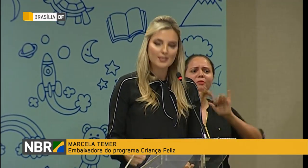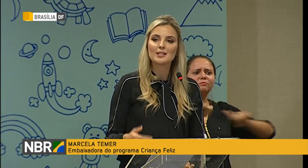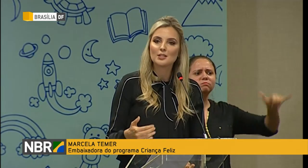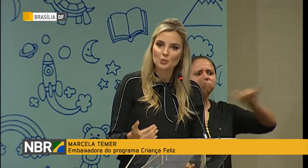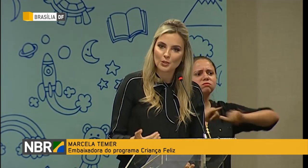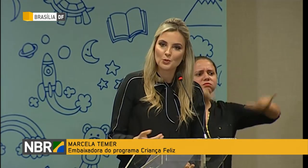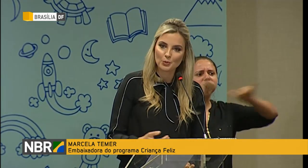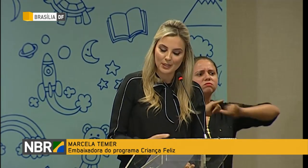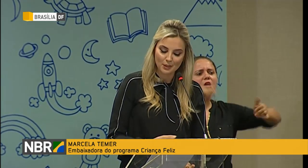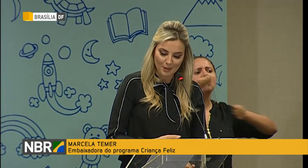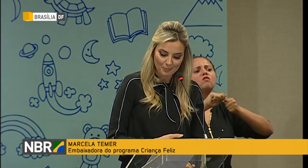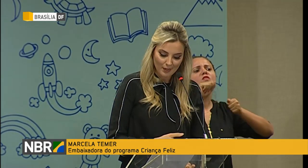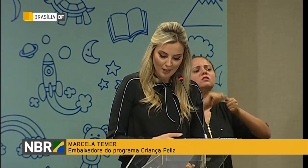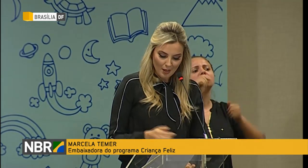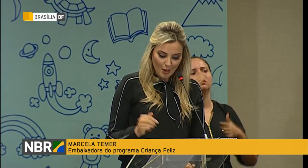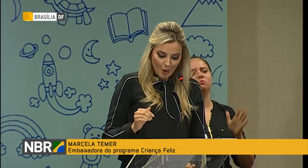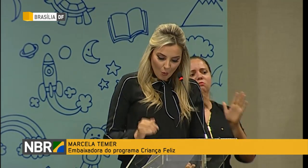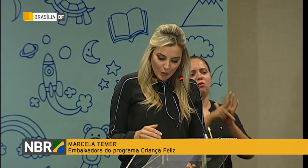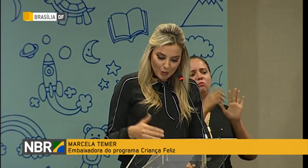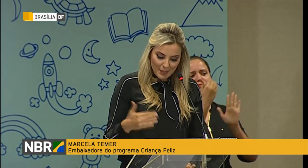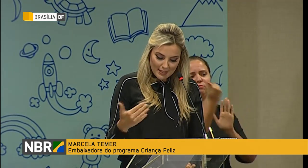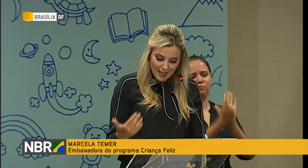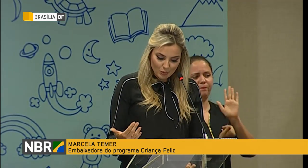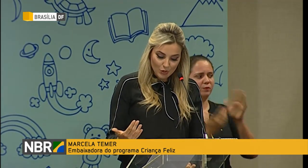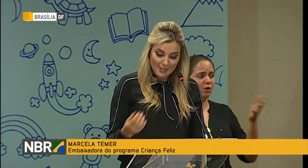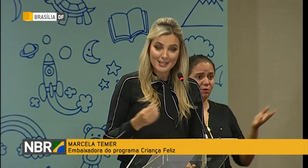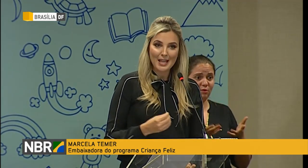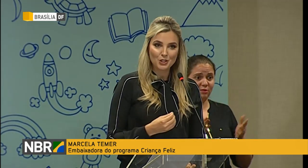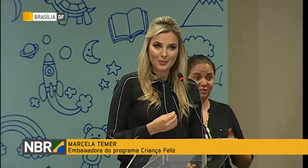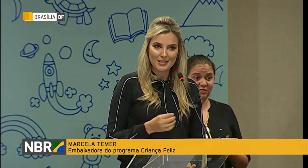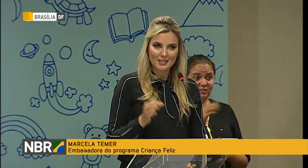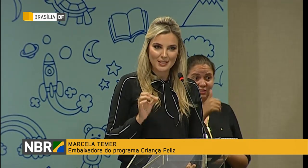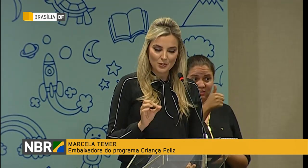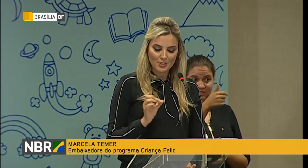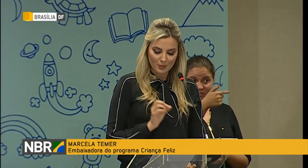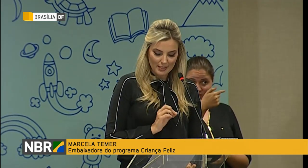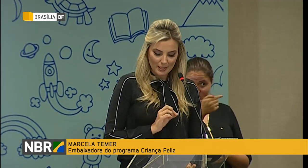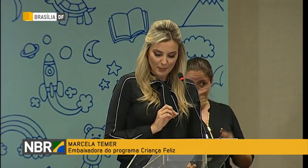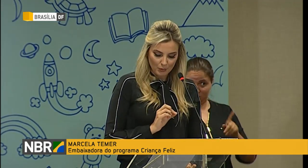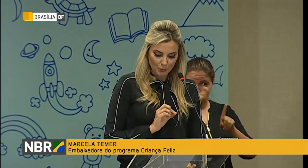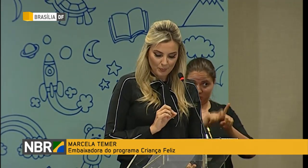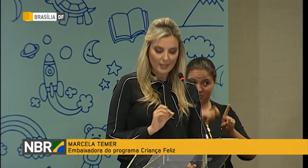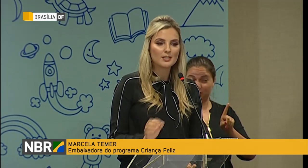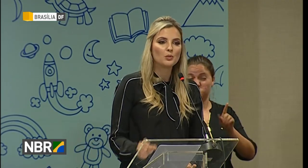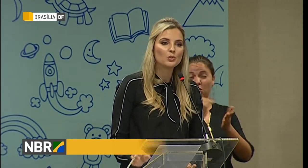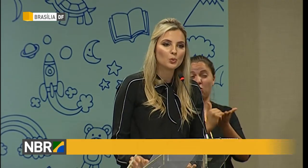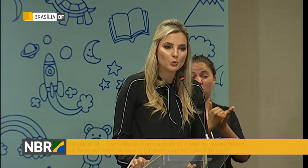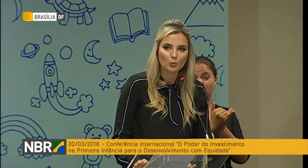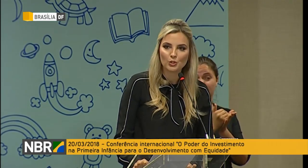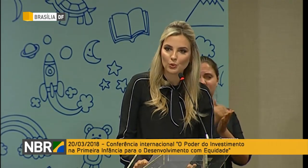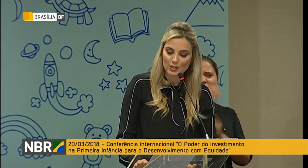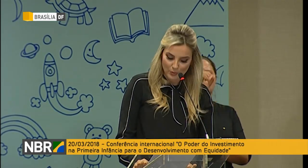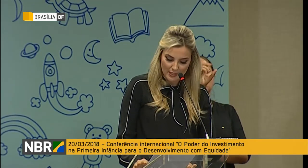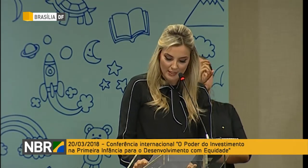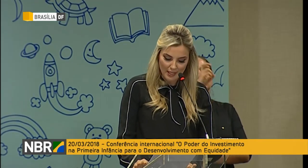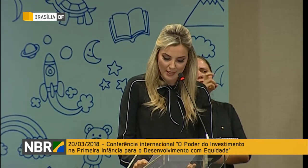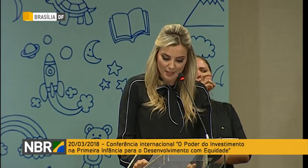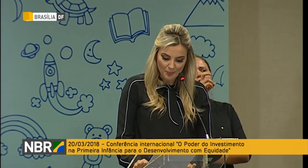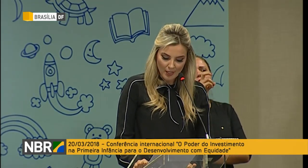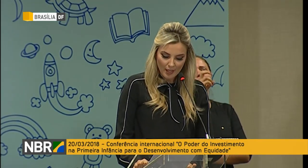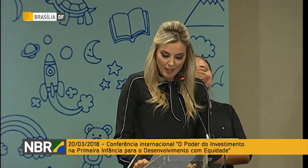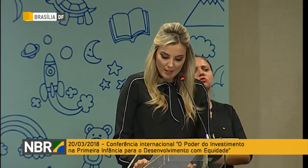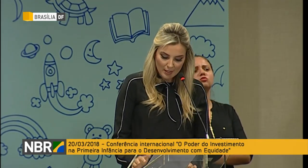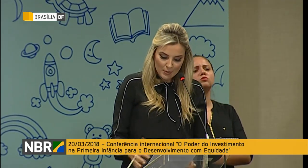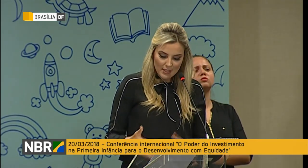divulgação das ações do programa. Hoje, passados 17 meses desde o seu lançamento, em 5 de outubro de